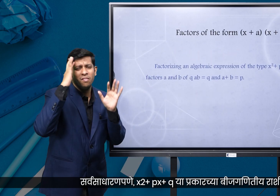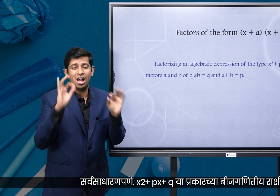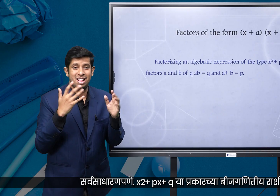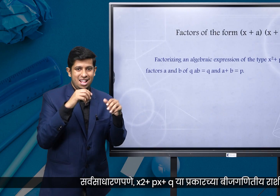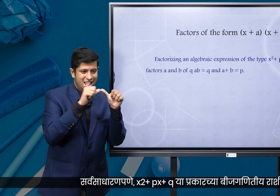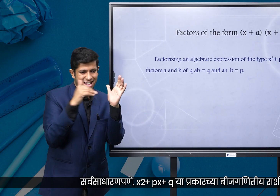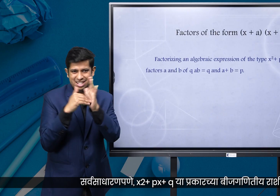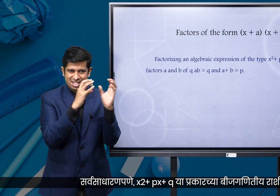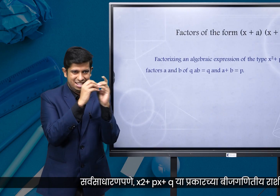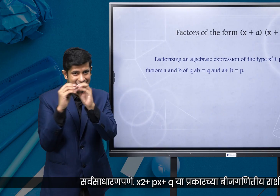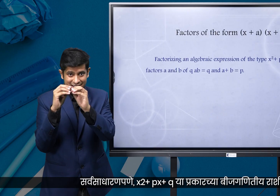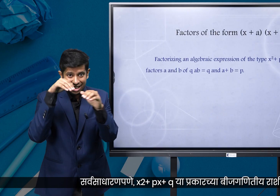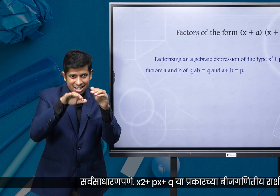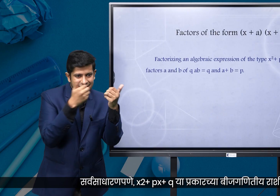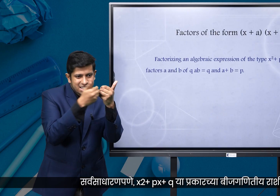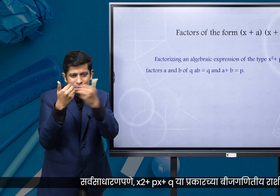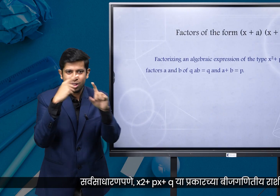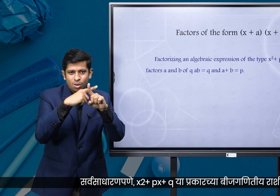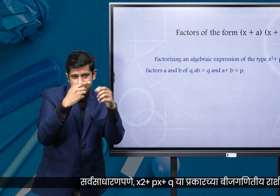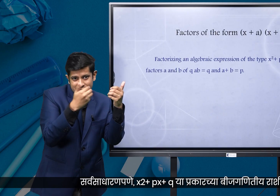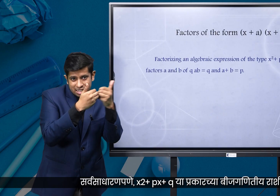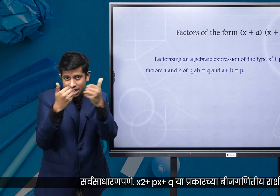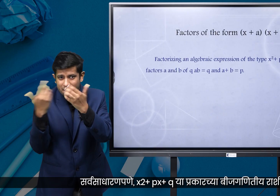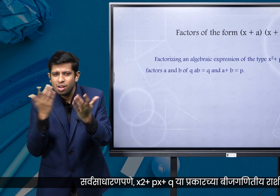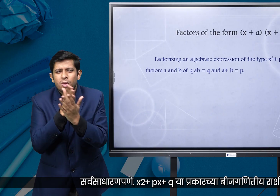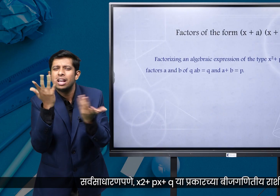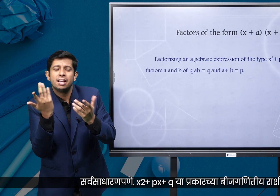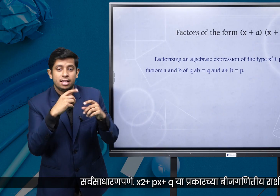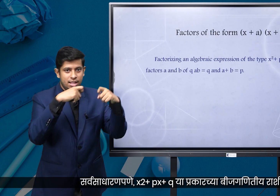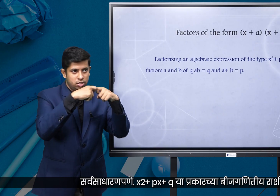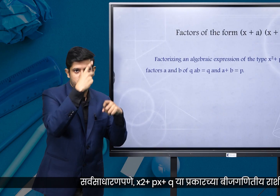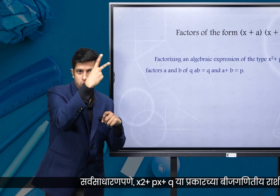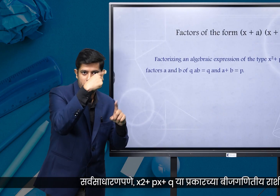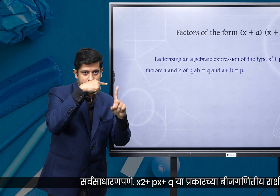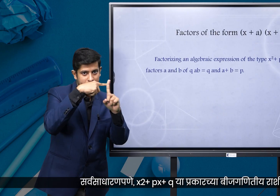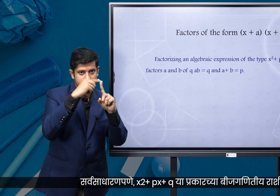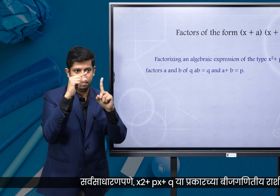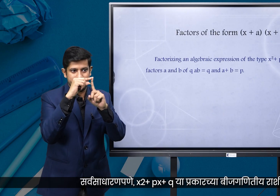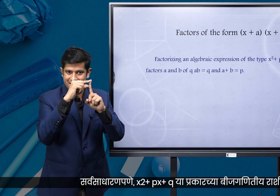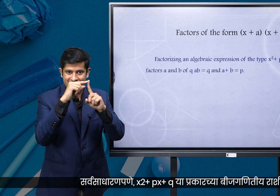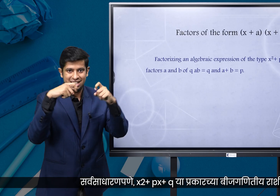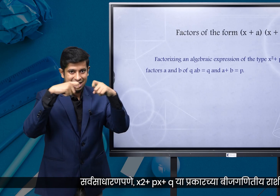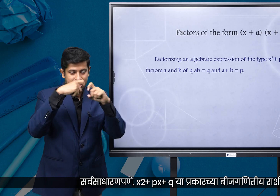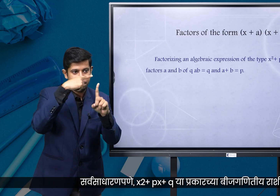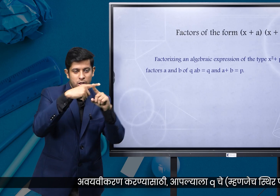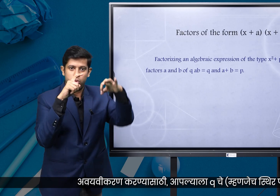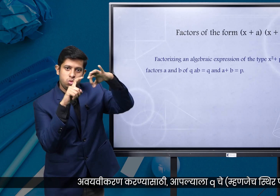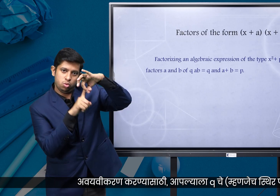सर्वसाधारणपणे x वर्ग अधिक px अधिक q या प्रकारच्या बीजगणितीय राशीचे